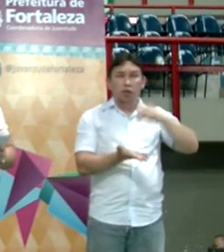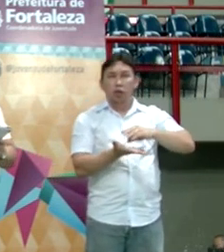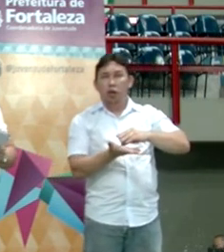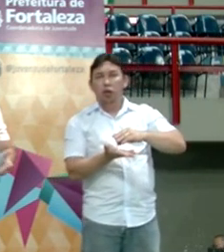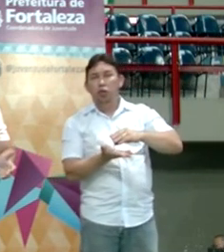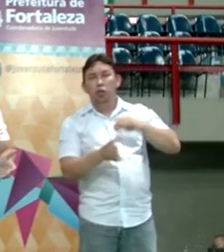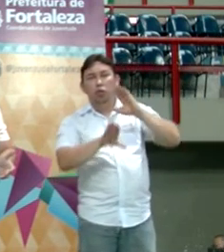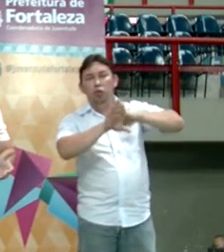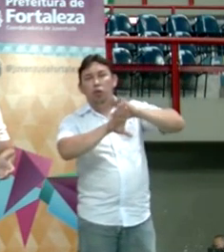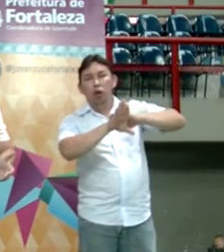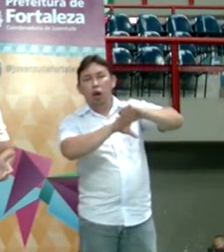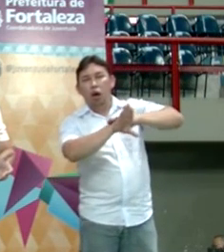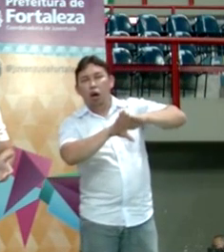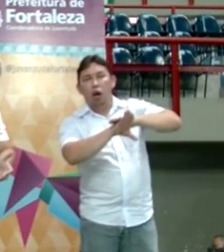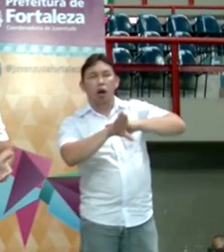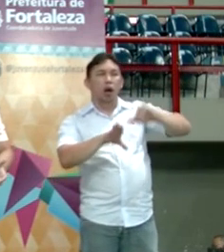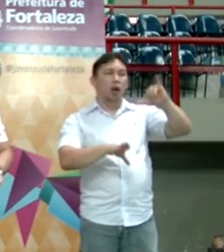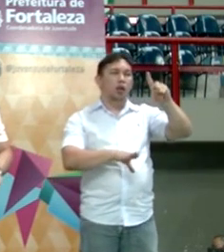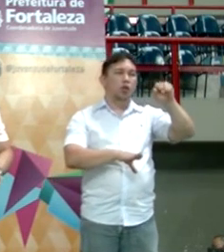ideologias?